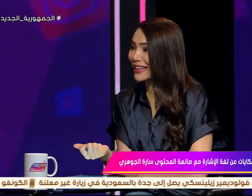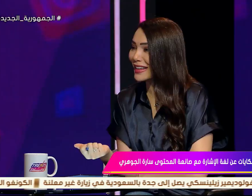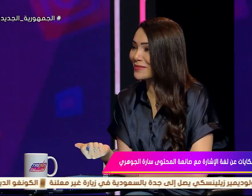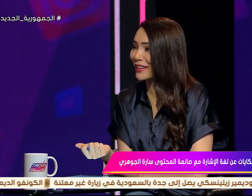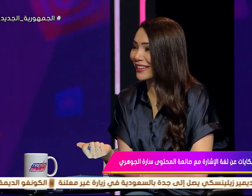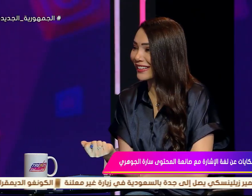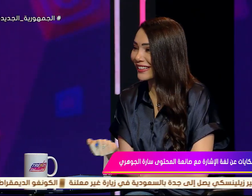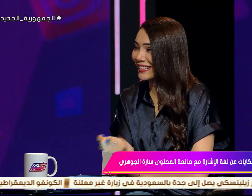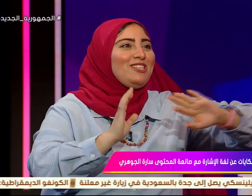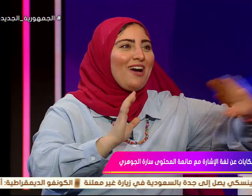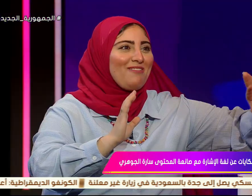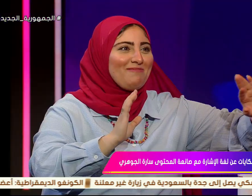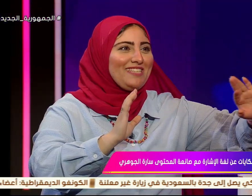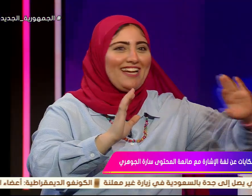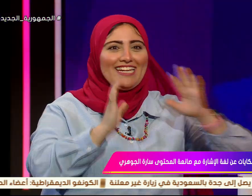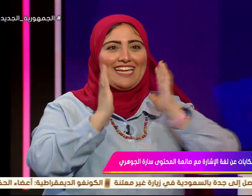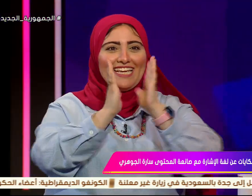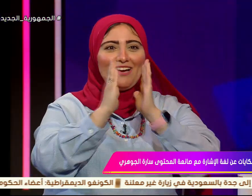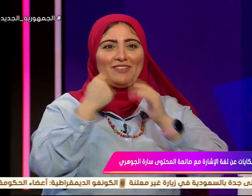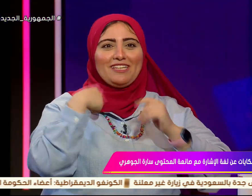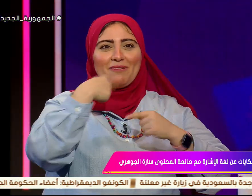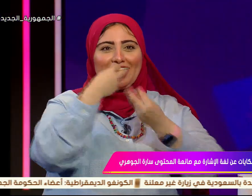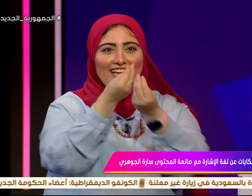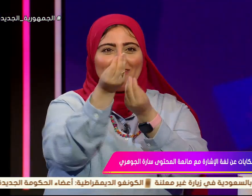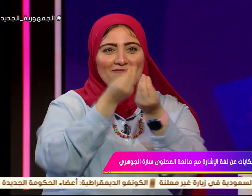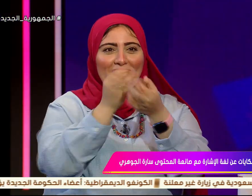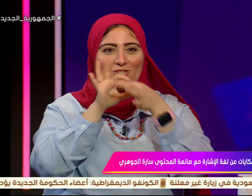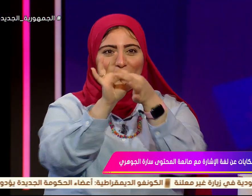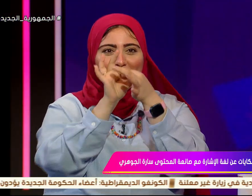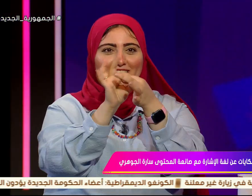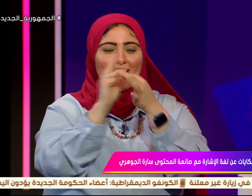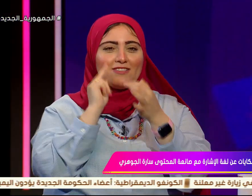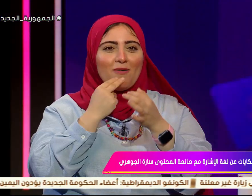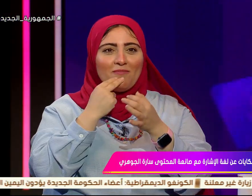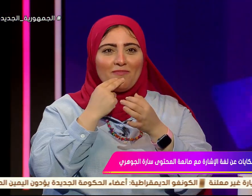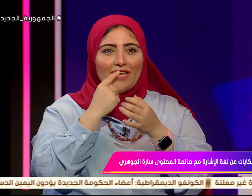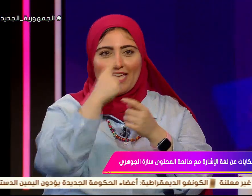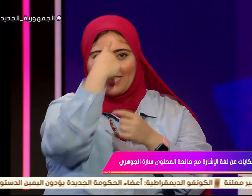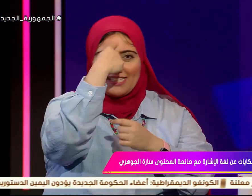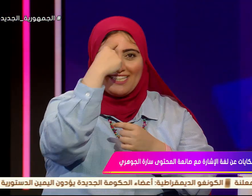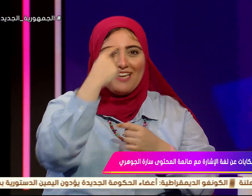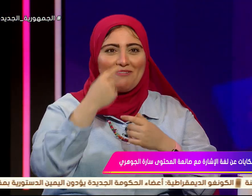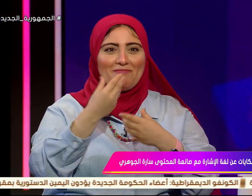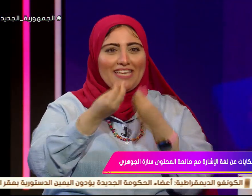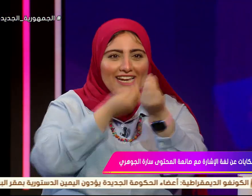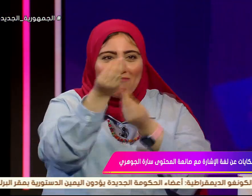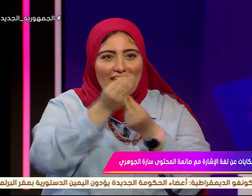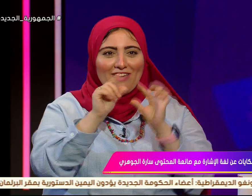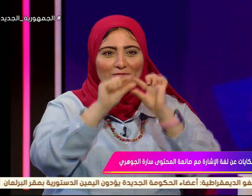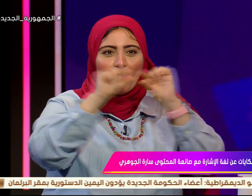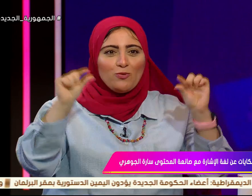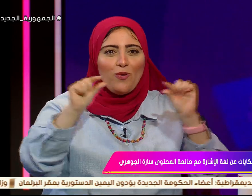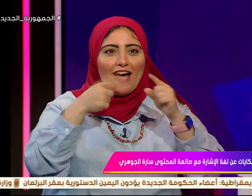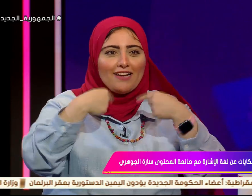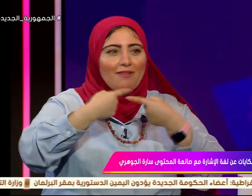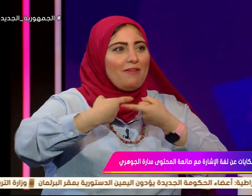الكلمه انا ماليش دعوه بده انا ل دعوه ان انا بتكلم مع شخص اسم هندي بيتكلم معايا في موضوع انا